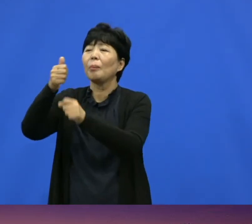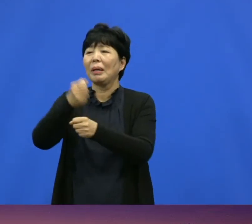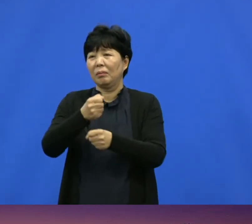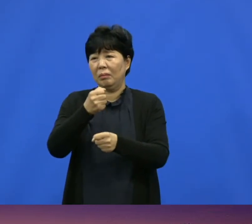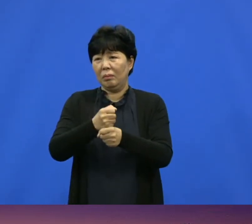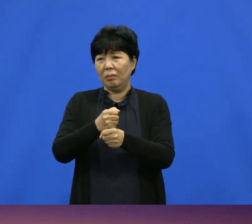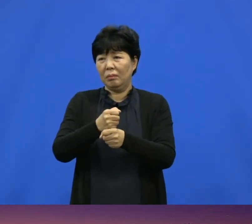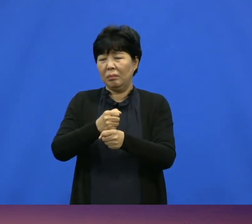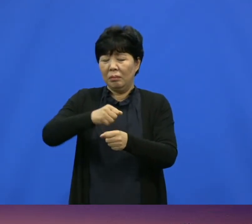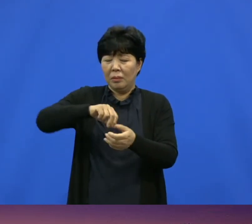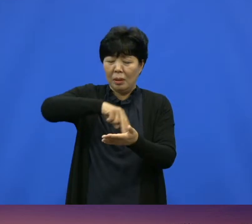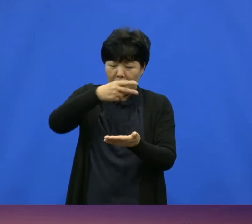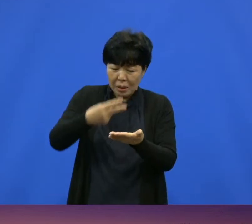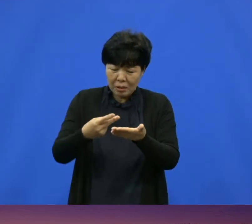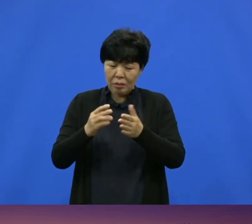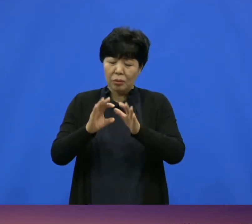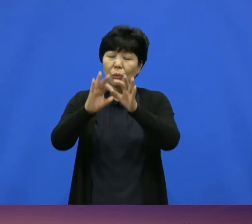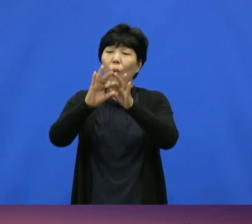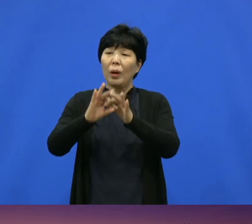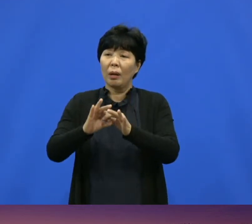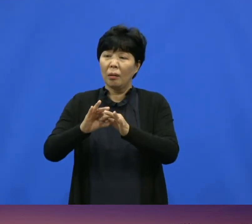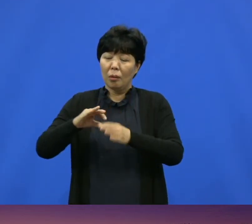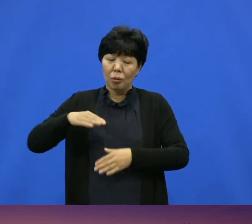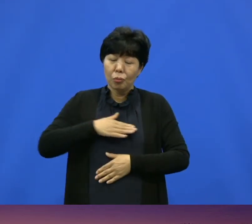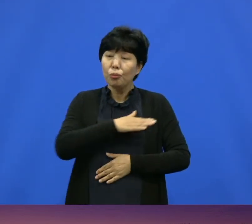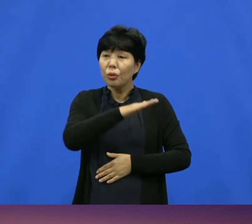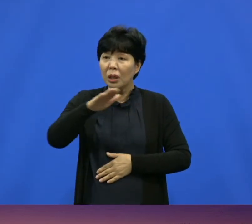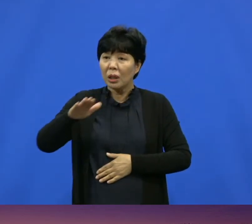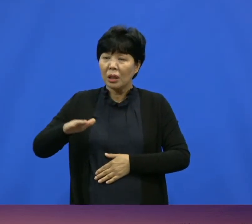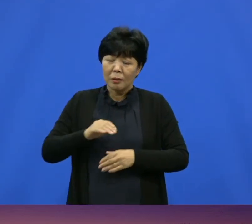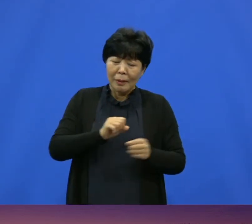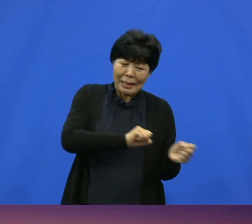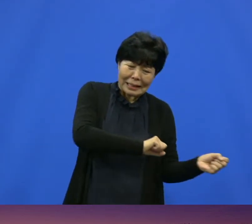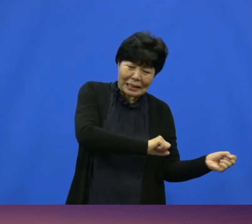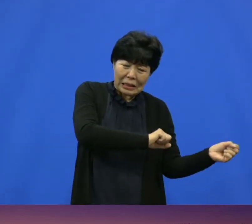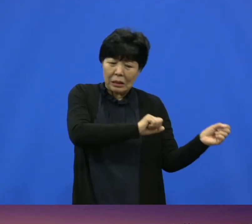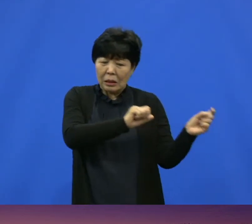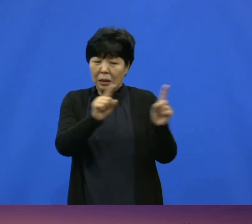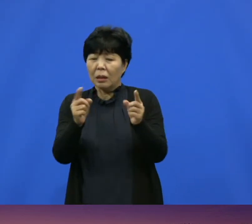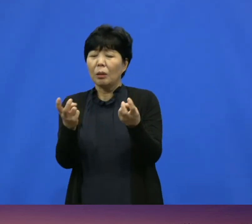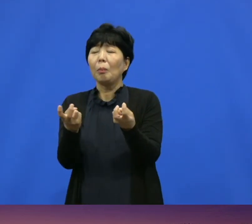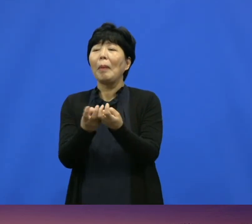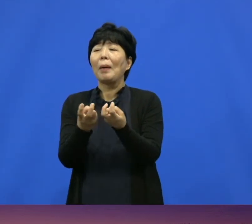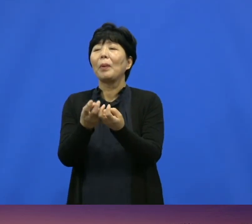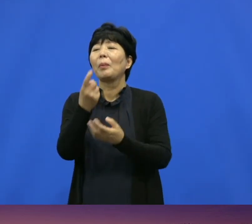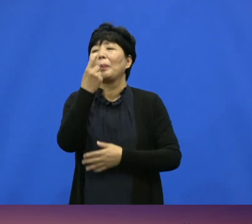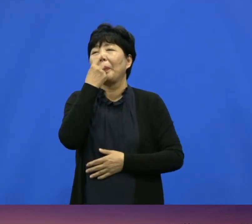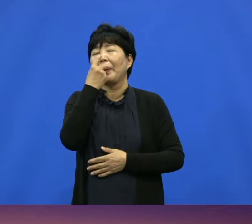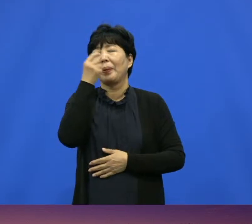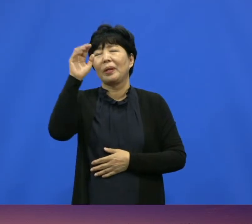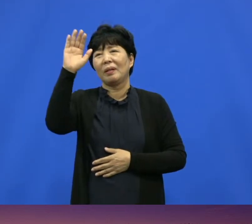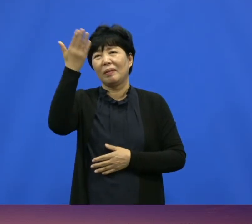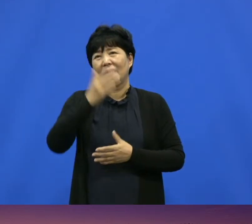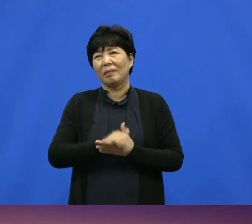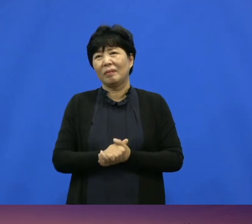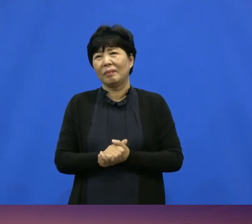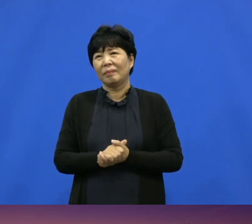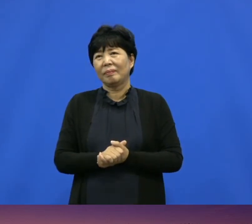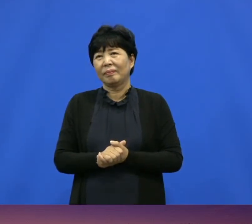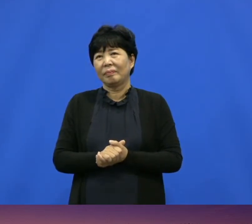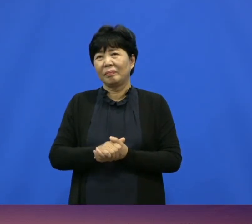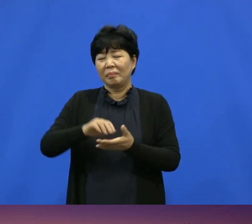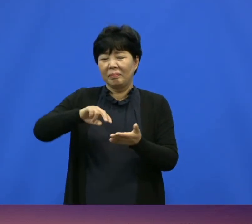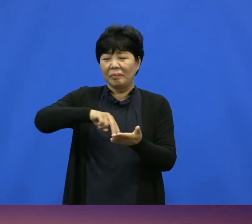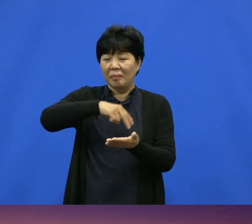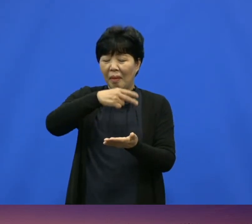넘어지는 그 순간을 통하여 하나님은 우리를 다시 일어나는 법을 배우게 하시고 그 넘어지는 그